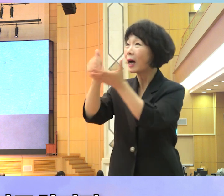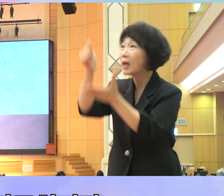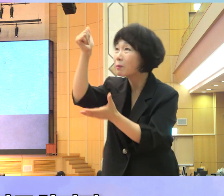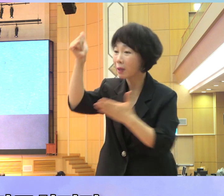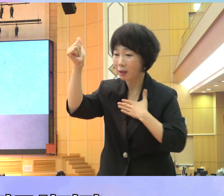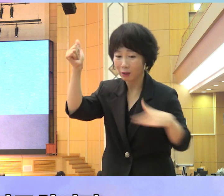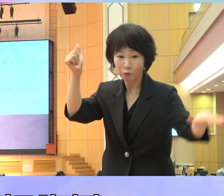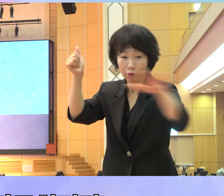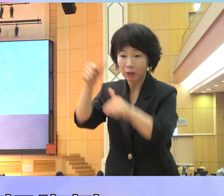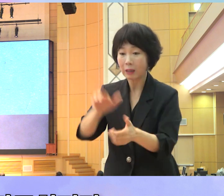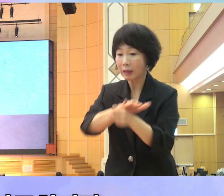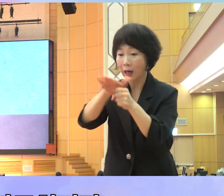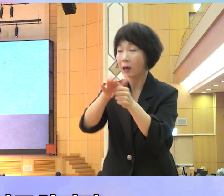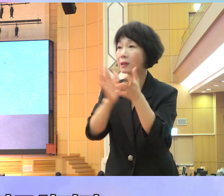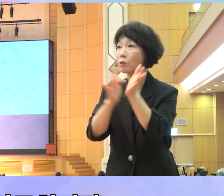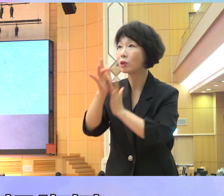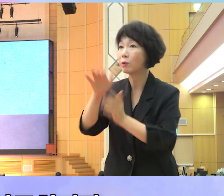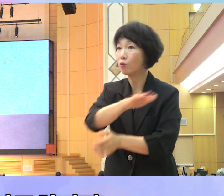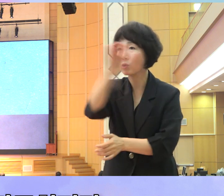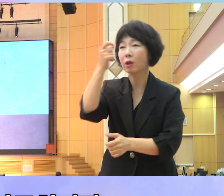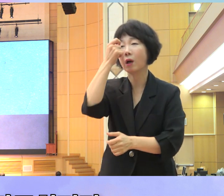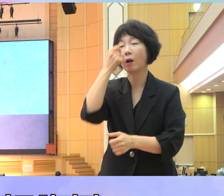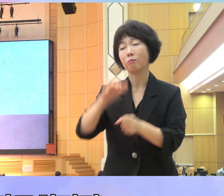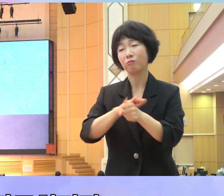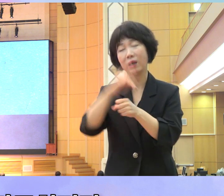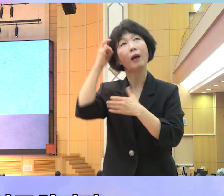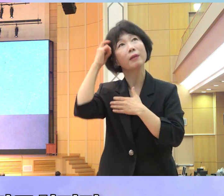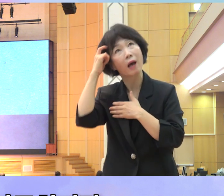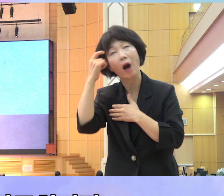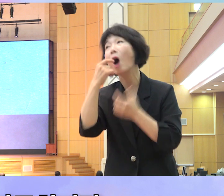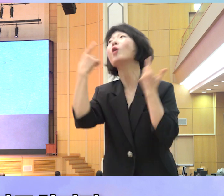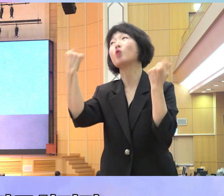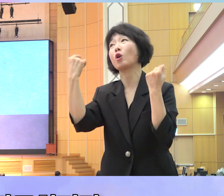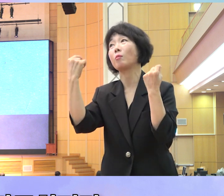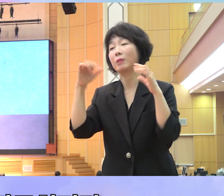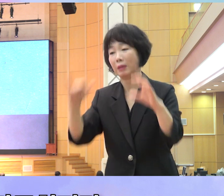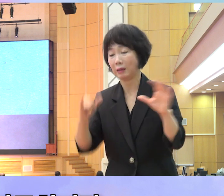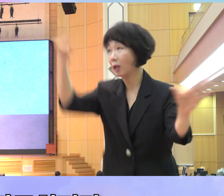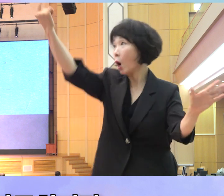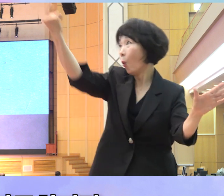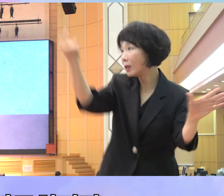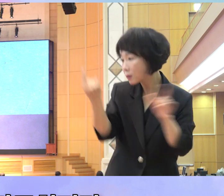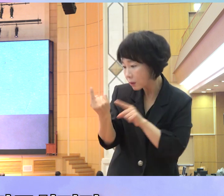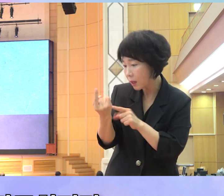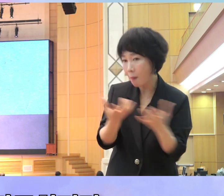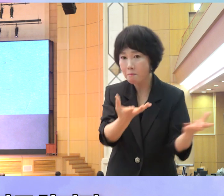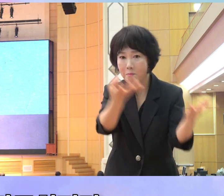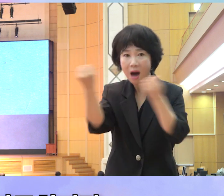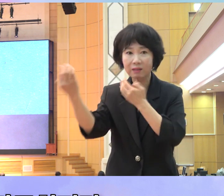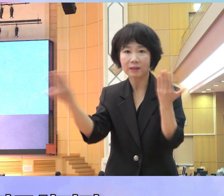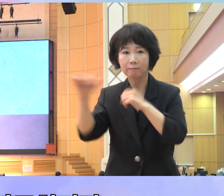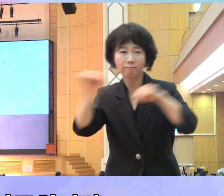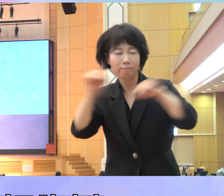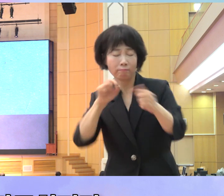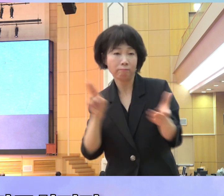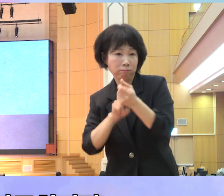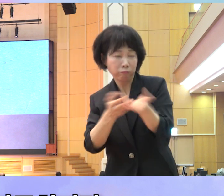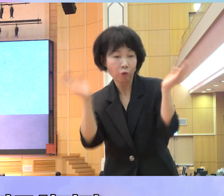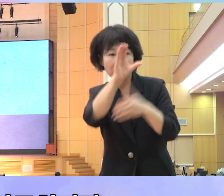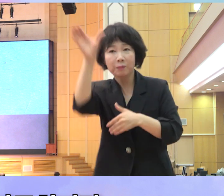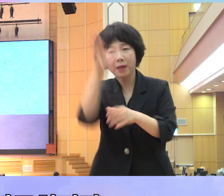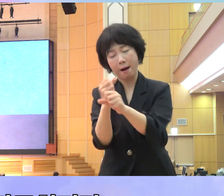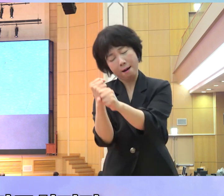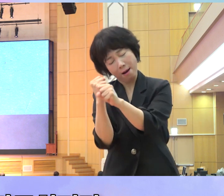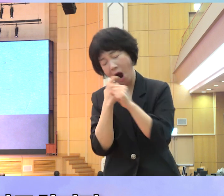하나님이 우리를 사랑하시고 예수님이 우리를 불쌍히 여기사 이 땅에 오셔서 많은 일을 행해 주시고